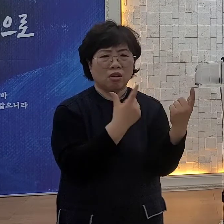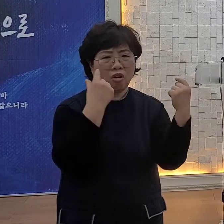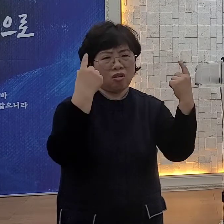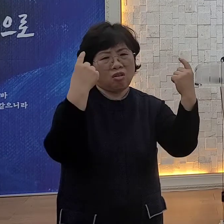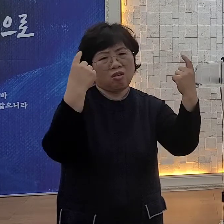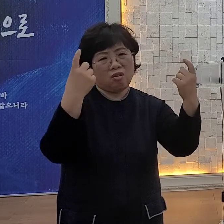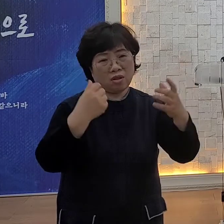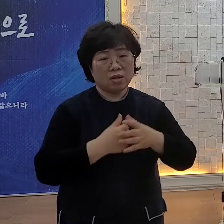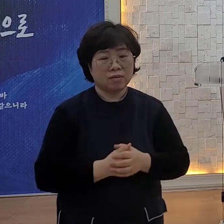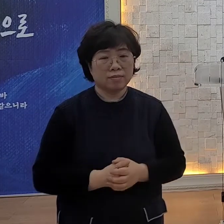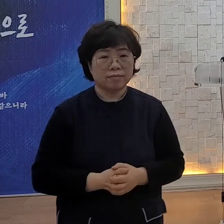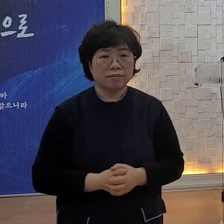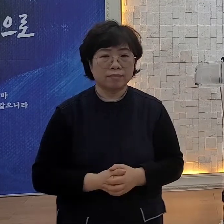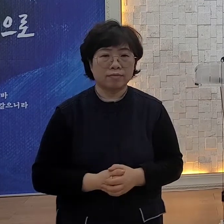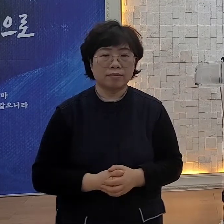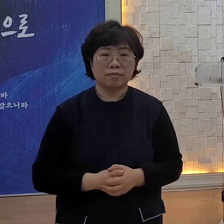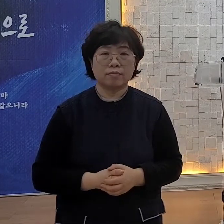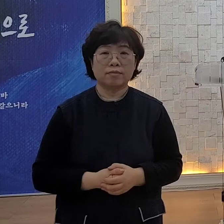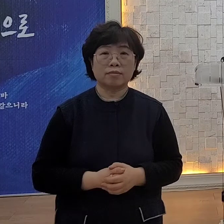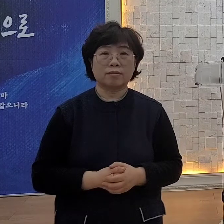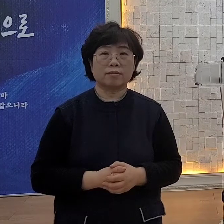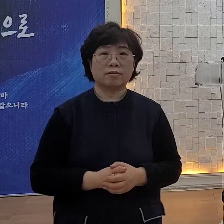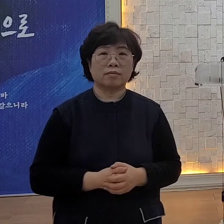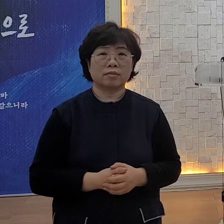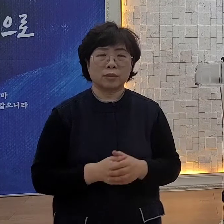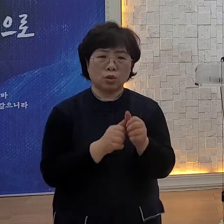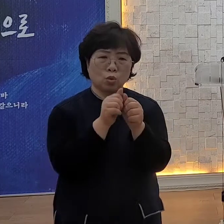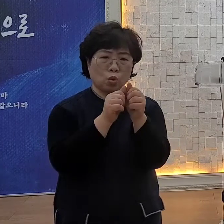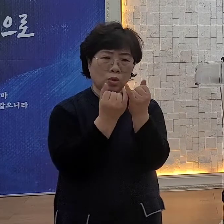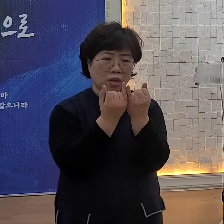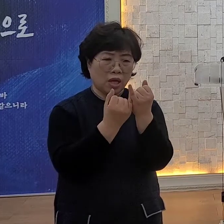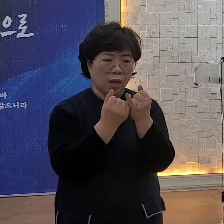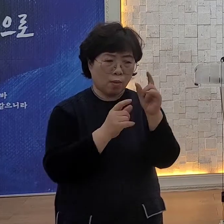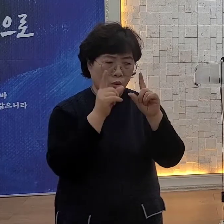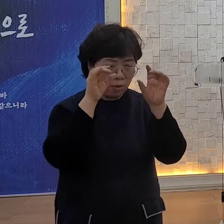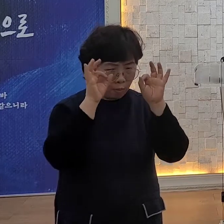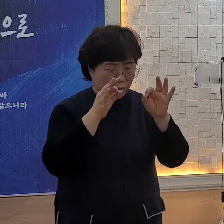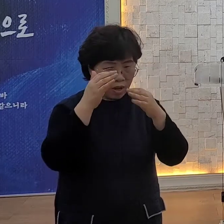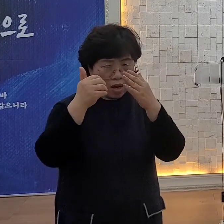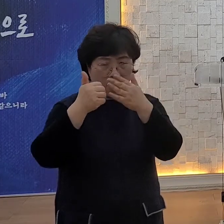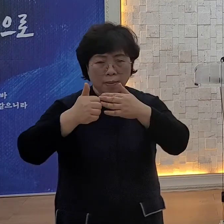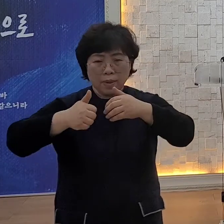시대인가라는 것을 보여주는 지표입니다. 그게 뭐라고요? 동성애다. 동성.